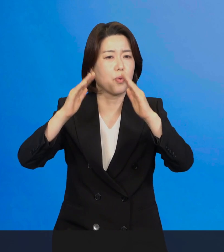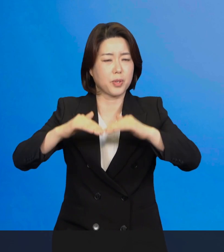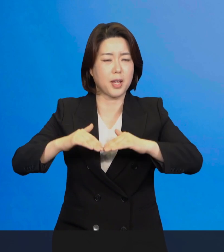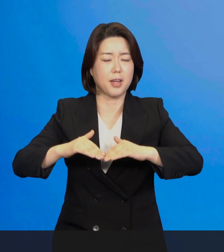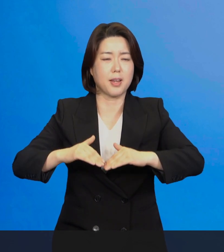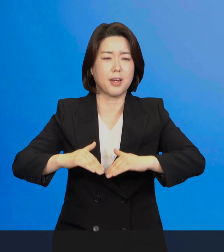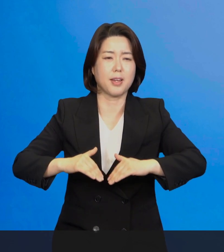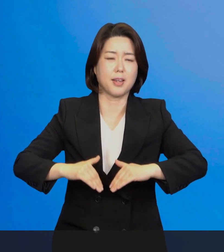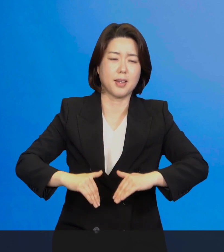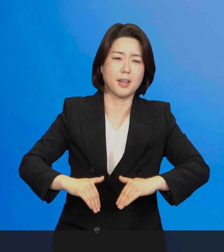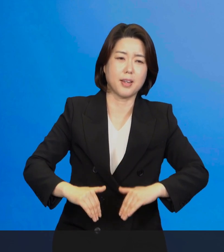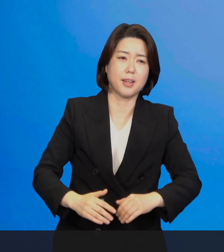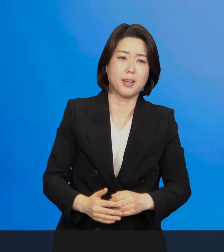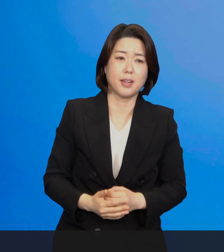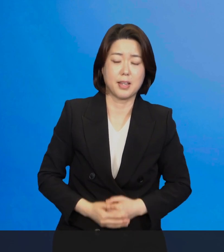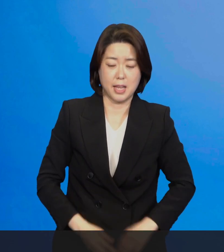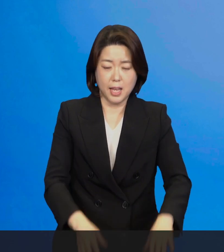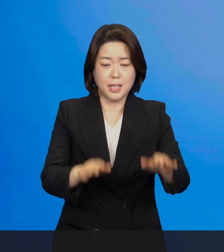무너졌도다.